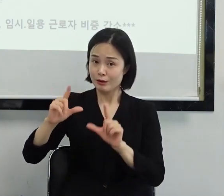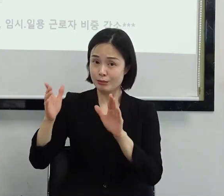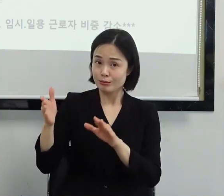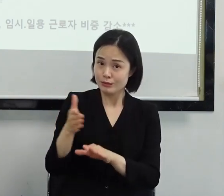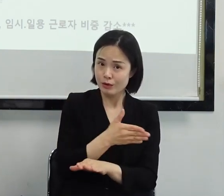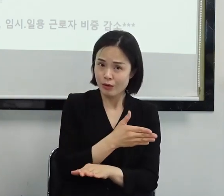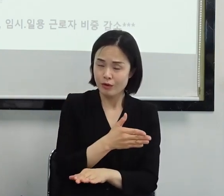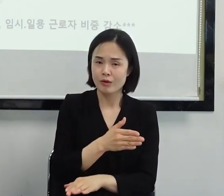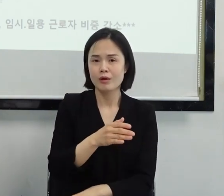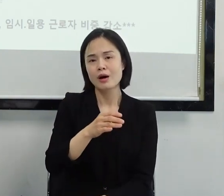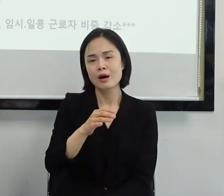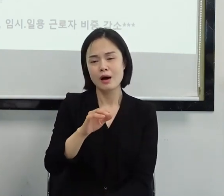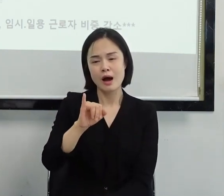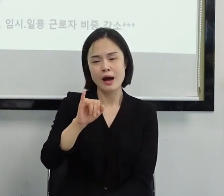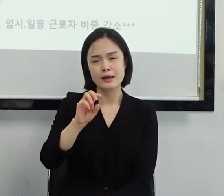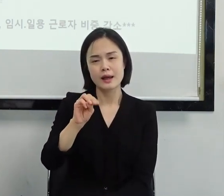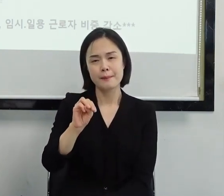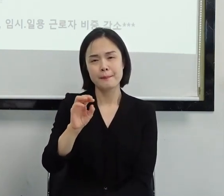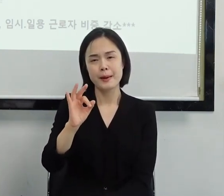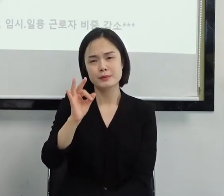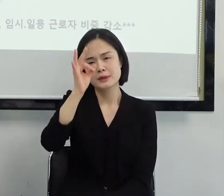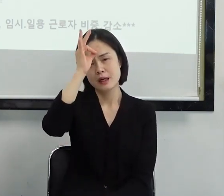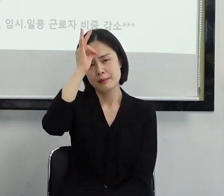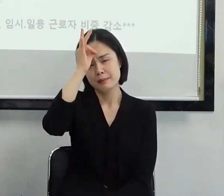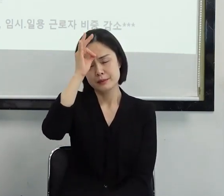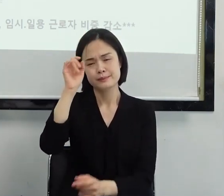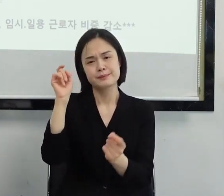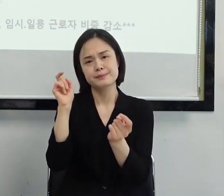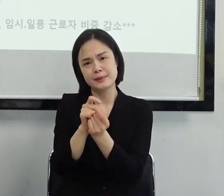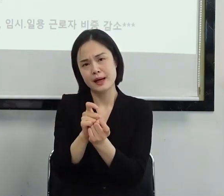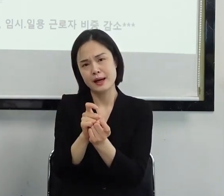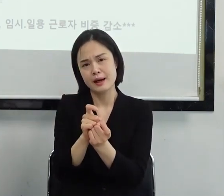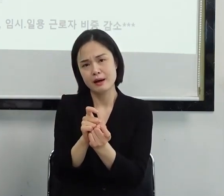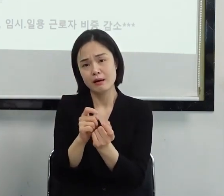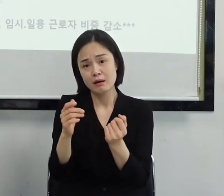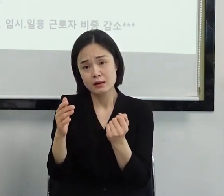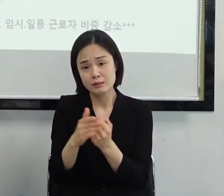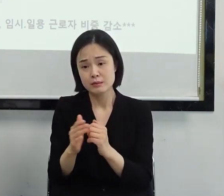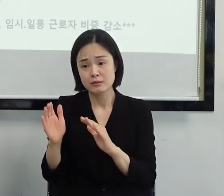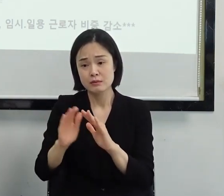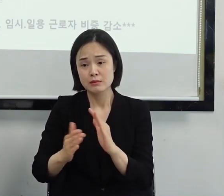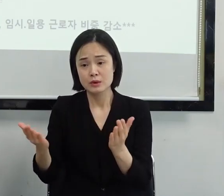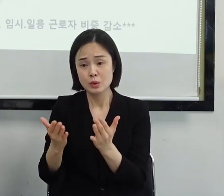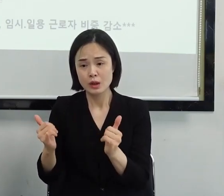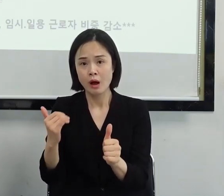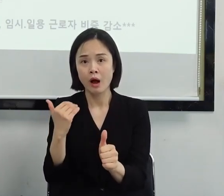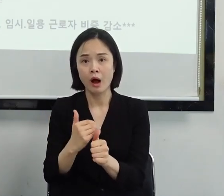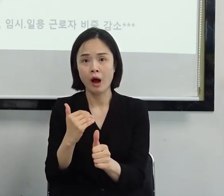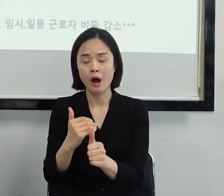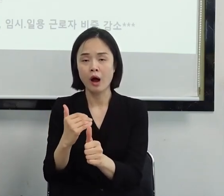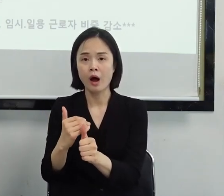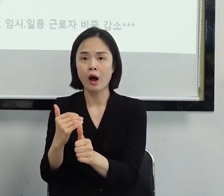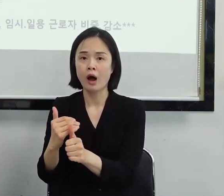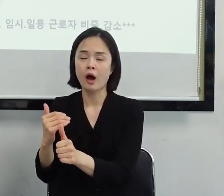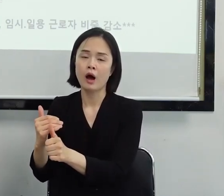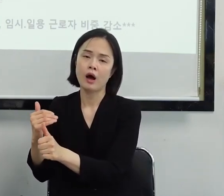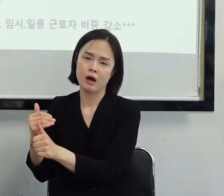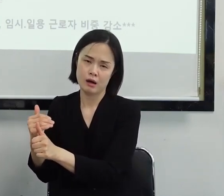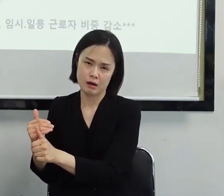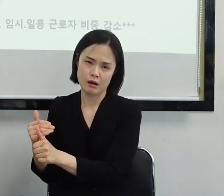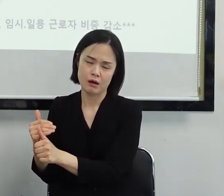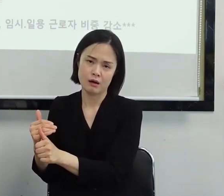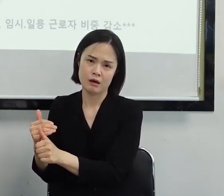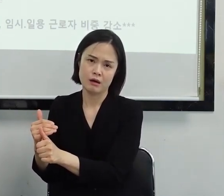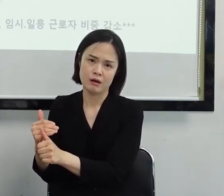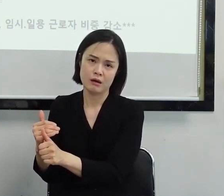겪으면서 우리나라 상용 근로자 비율이 많이 줄었습니다. 그 짧은 시간 동안에 굉장히 많이 줄었기 때문에